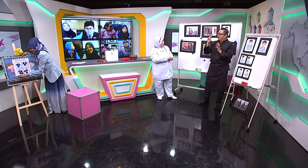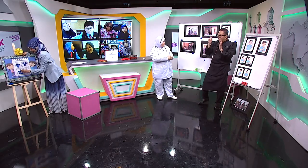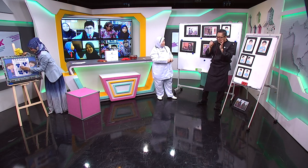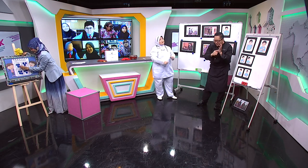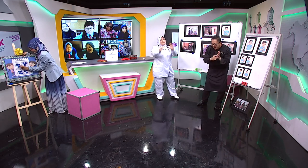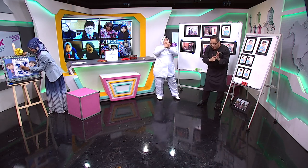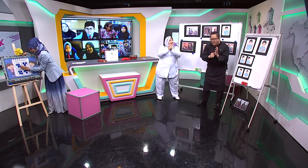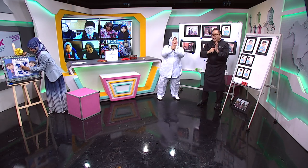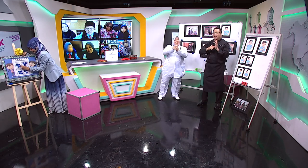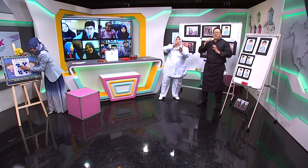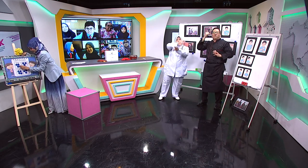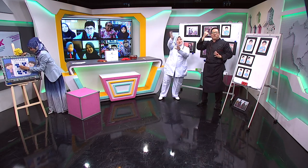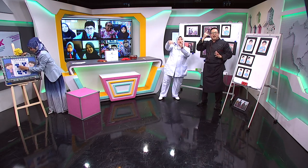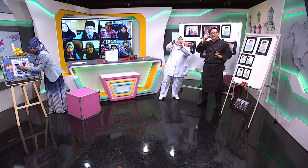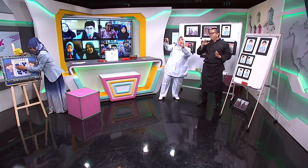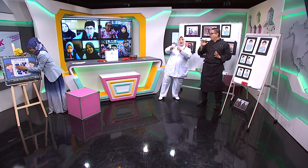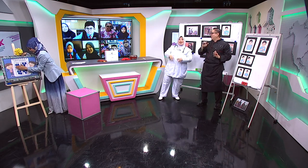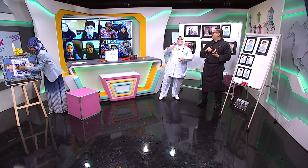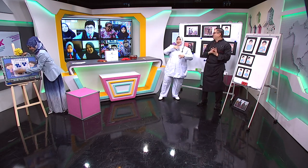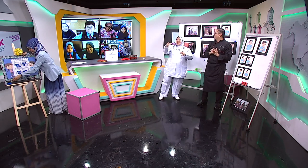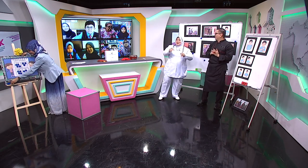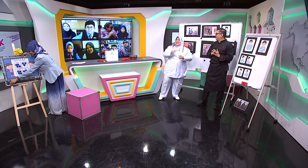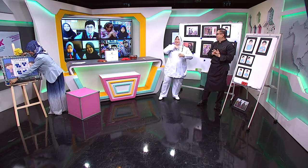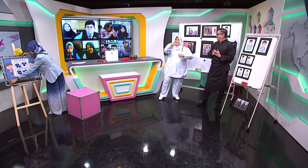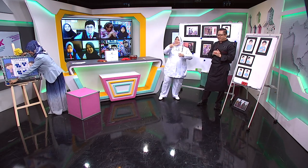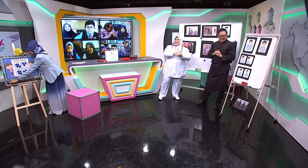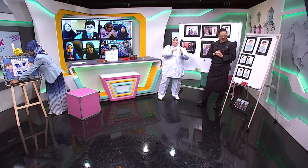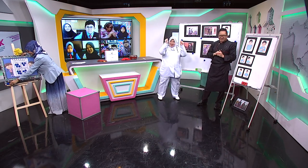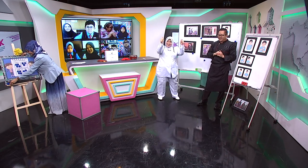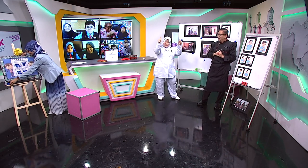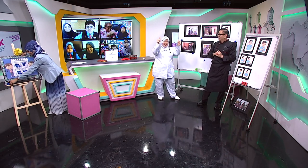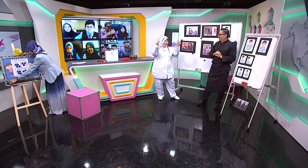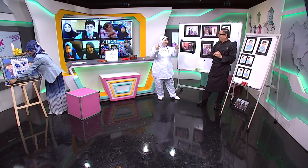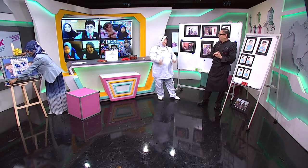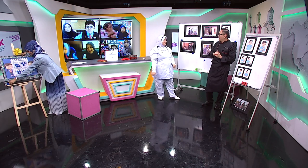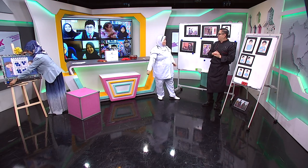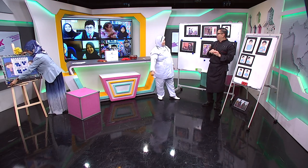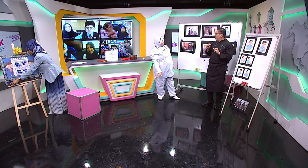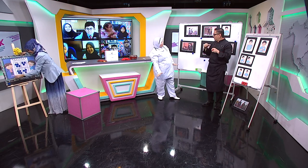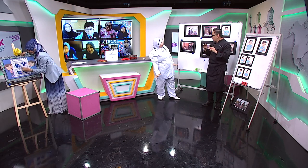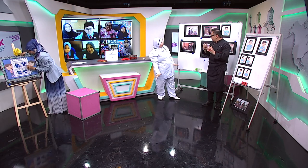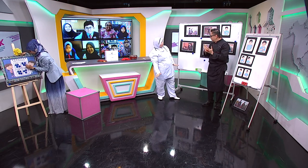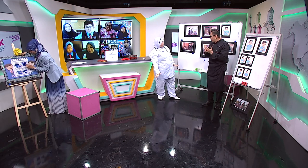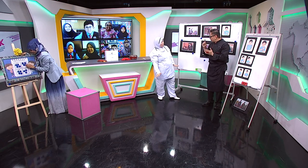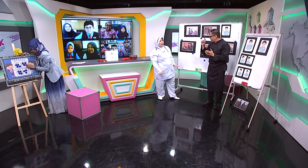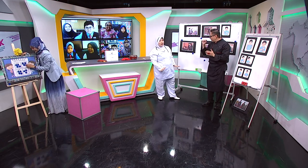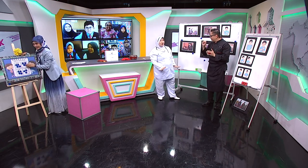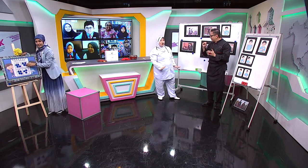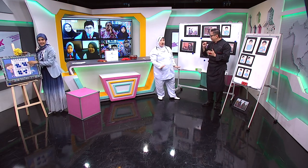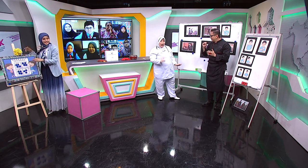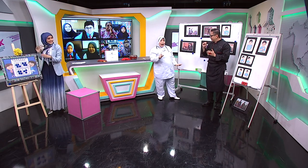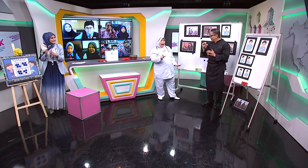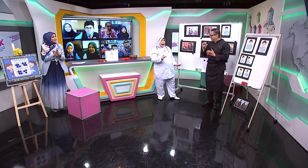cikgu. Boleh kenal. Tanya dah pandai. Semua faham, murid-murid. Boleh je. Cikgu suka. Bagus. boleh cuba lagi satu